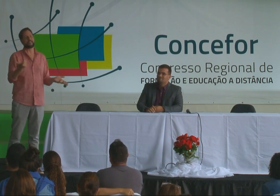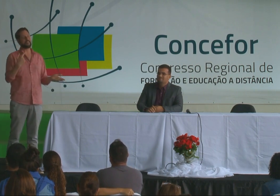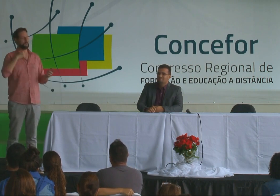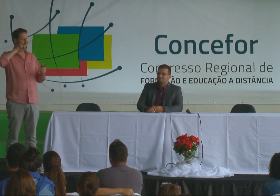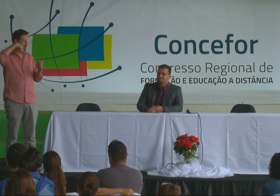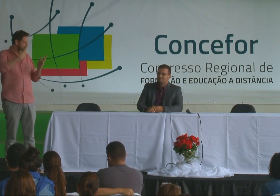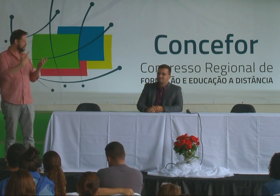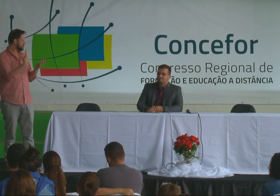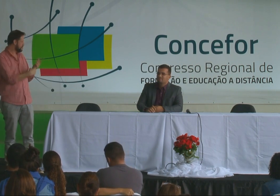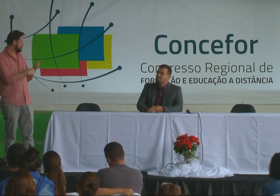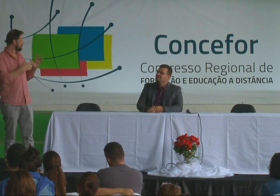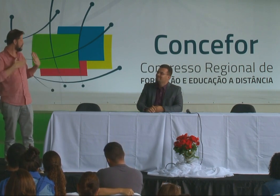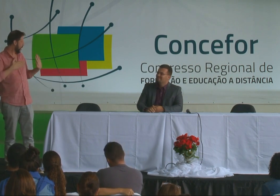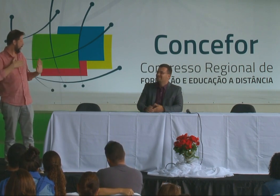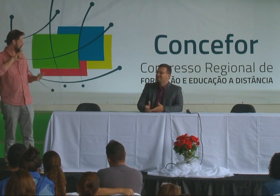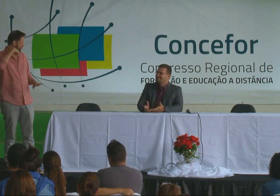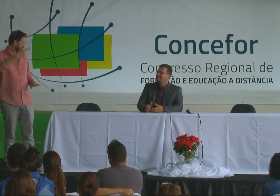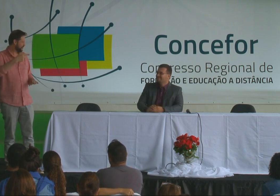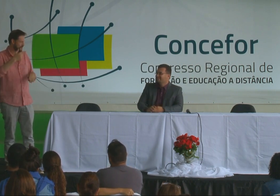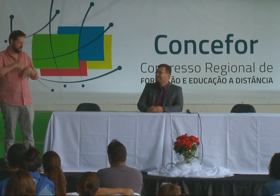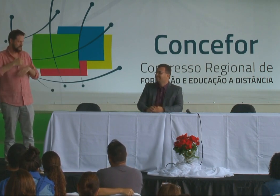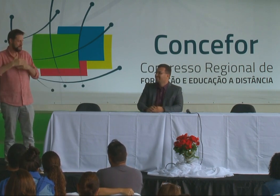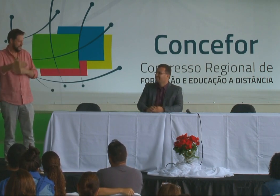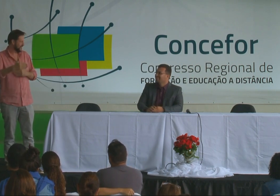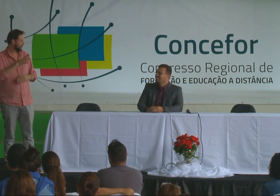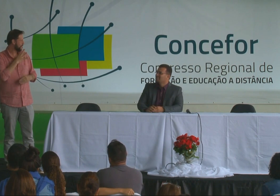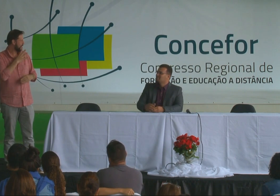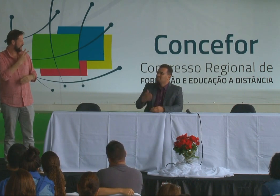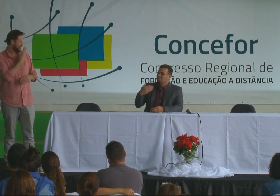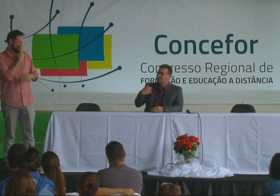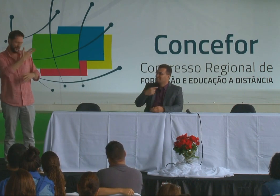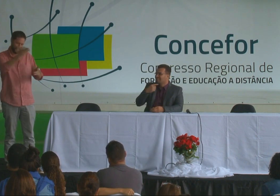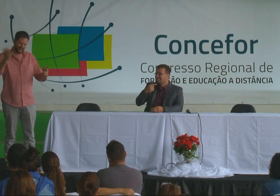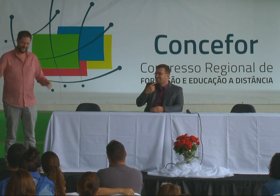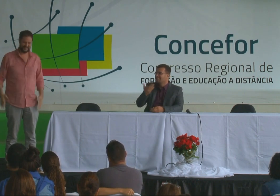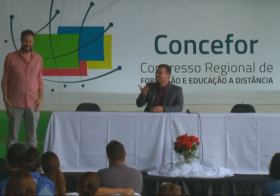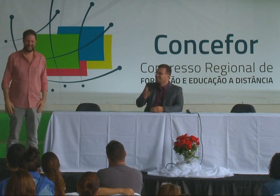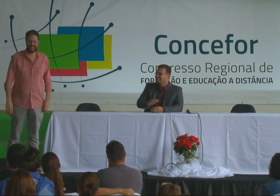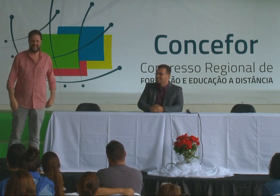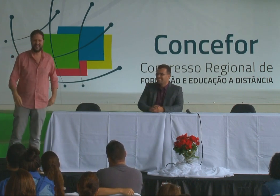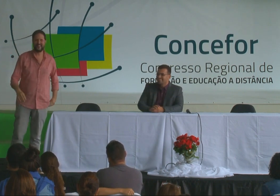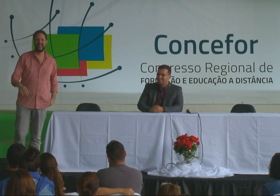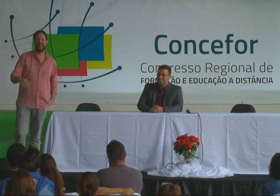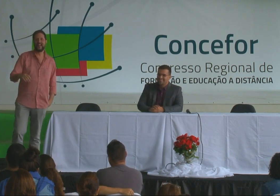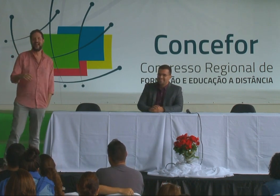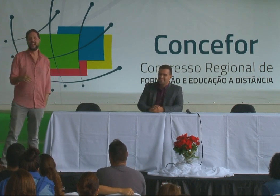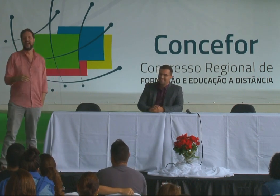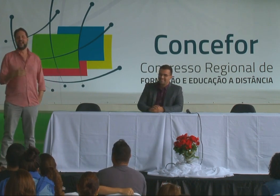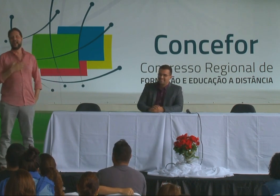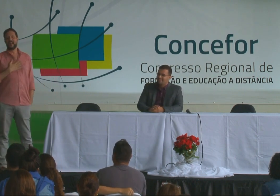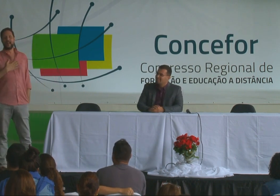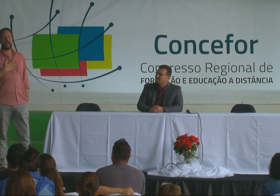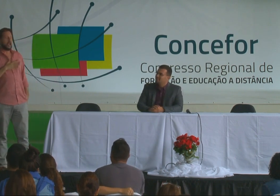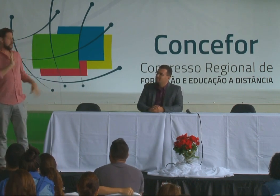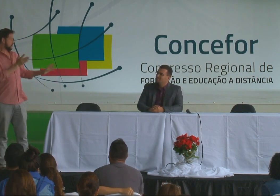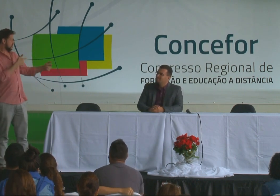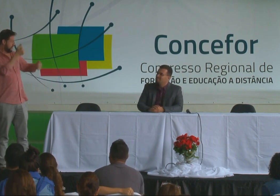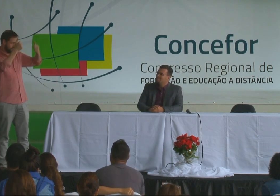rápida. Eu cheguei logo ontem, já tenho que ir embora hoje. Então, assim, nunca tive de conhecer tudo que está aqui disponível em Vitória e saber mais sobre a